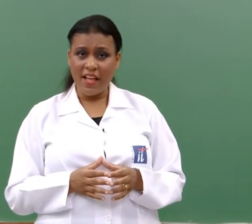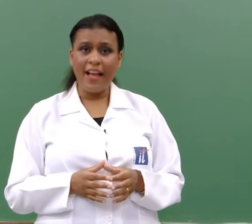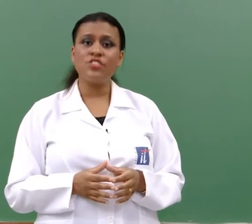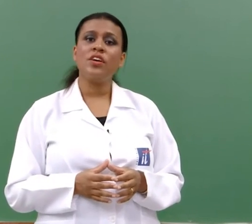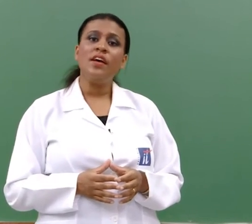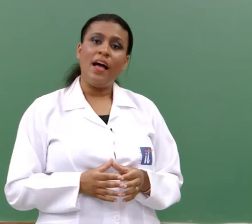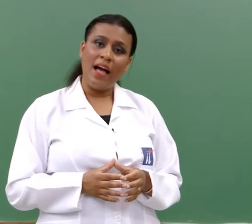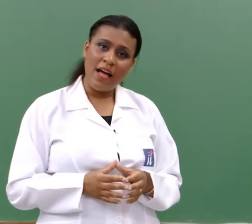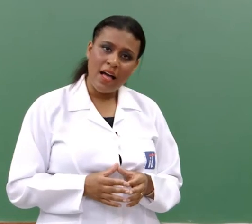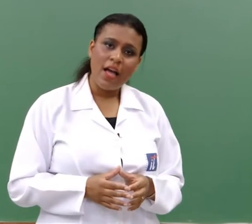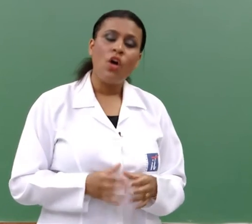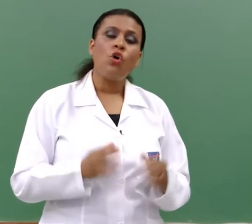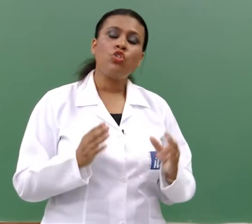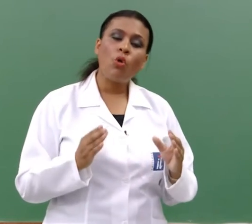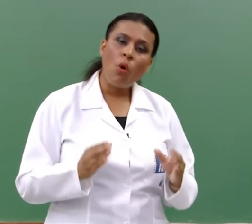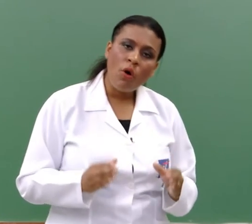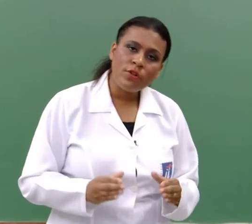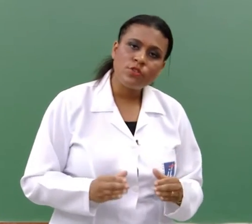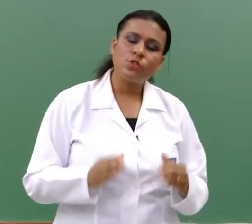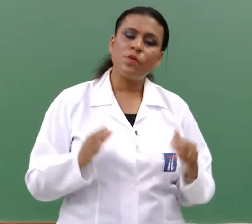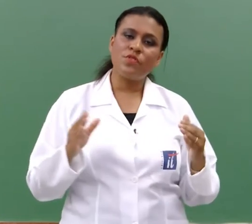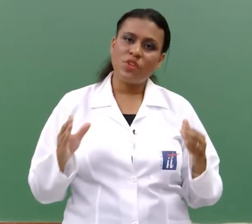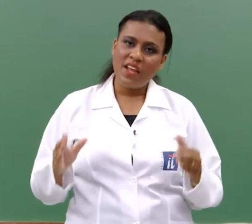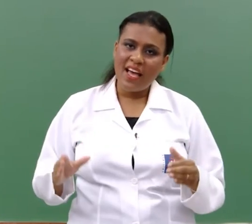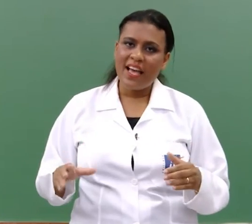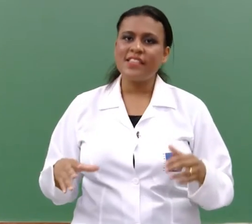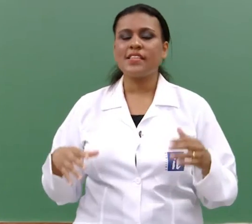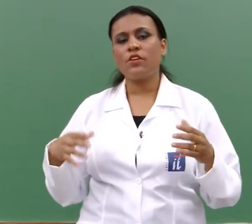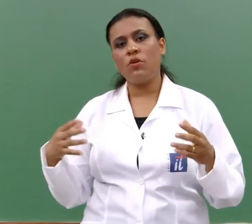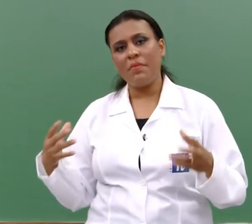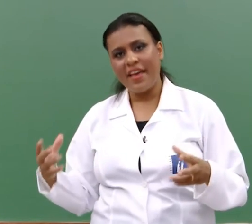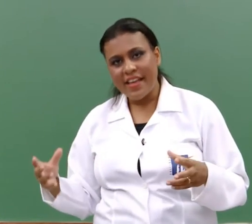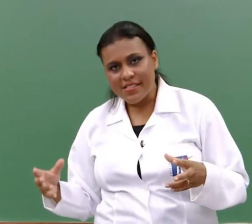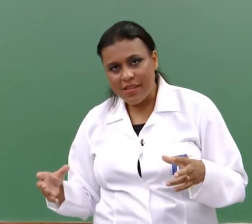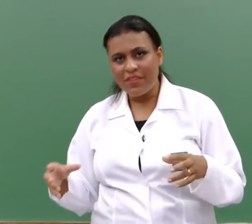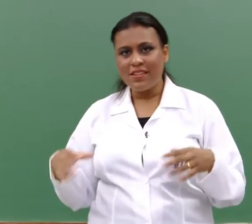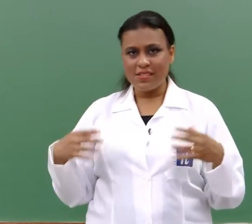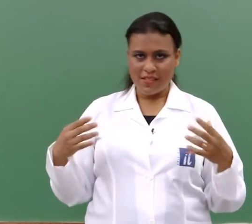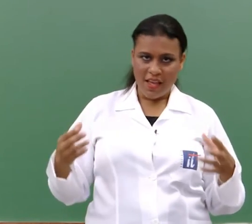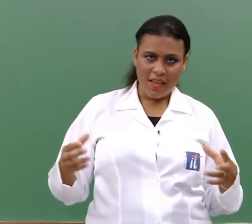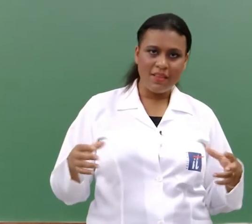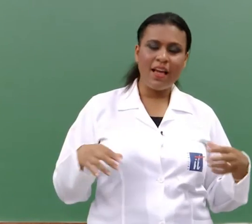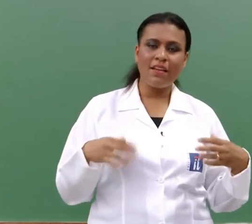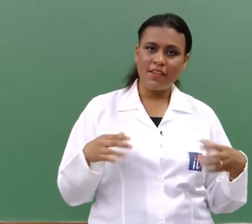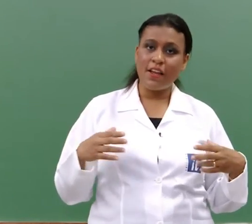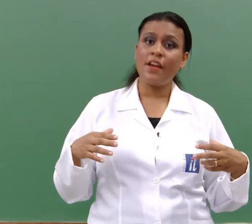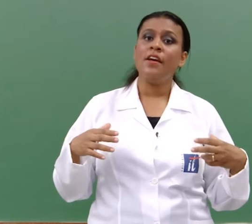dificuldade? Todos os profissionais que começam, eles tendem a ter,